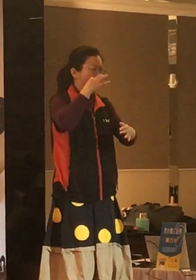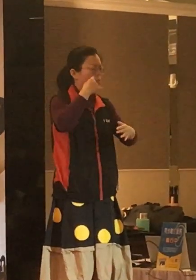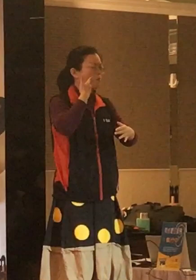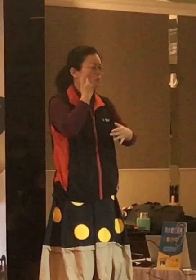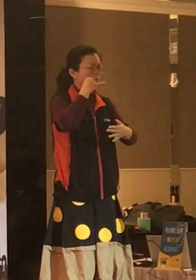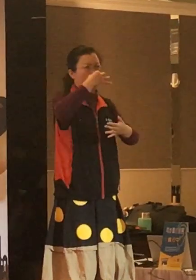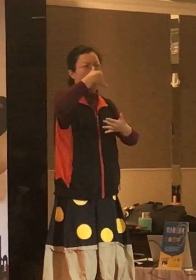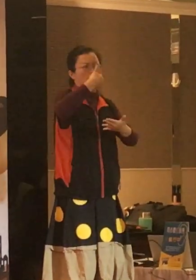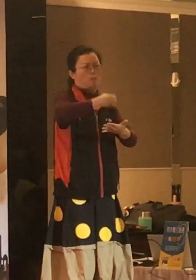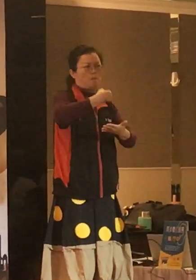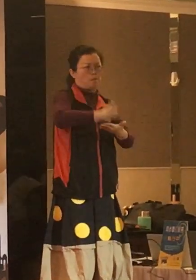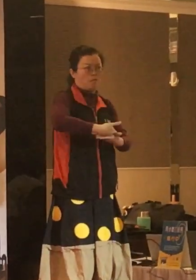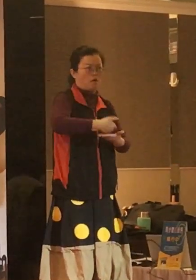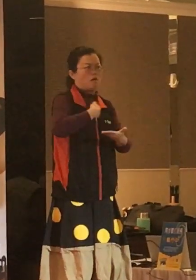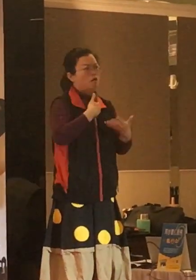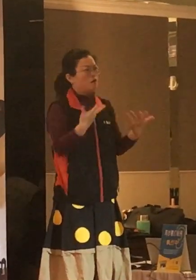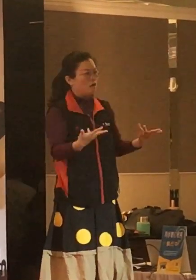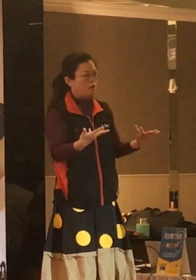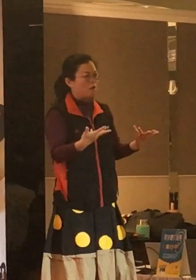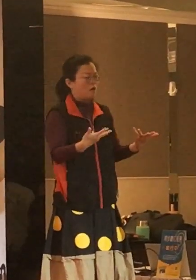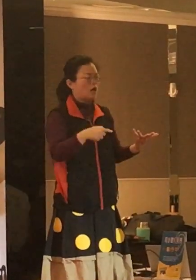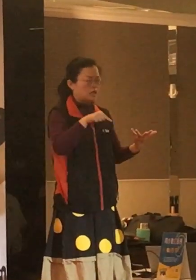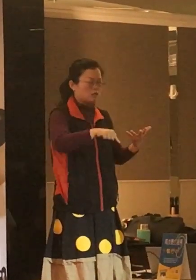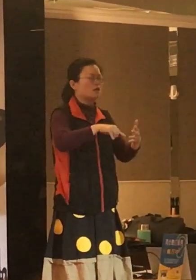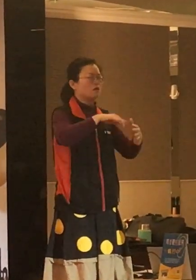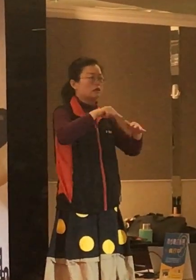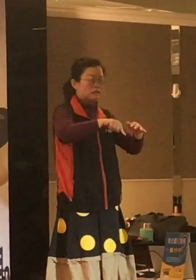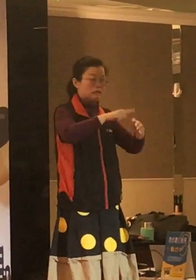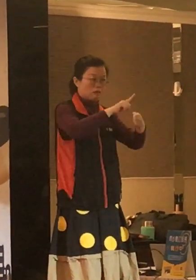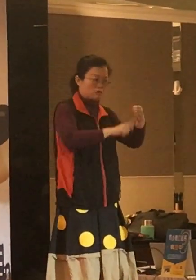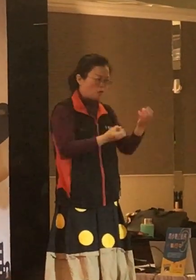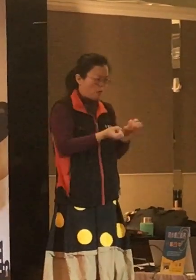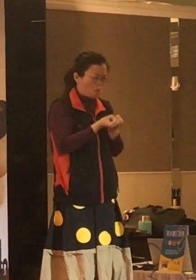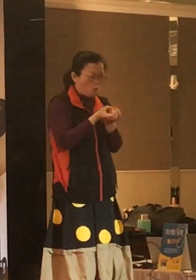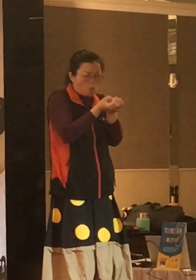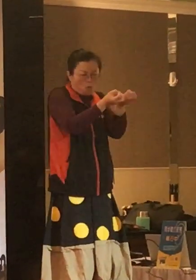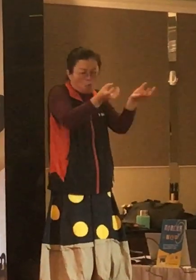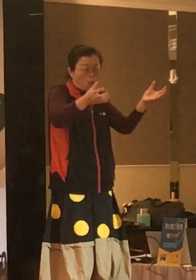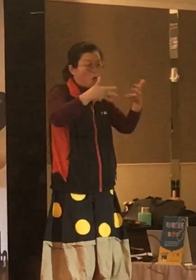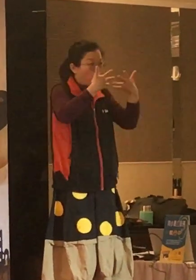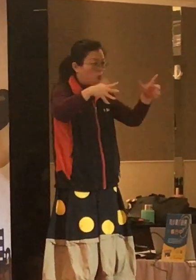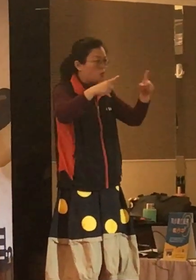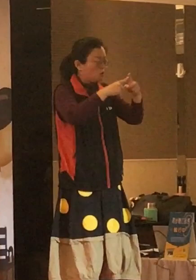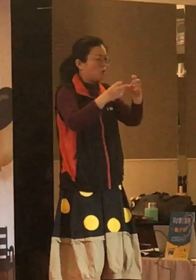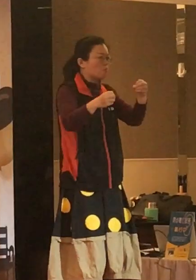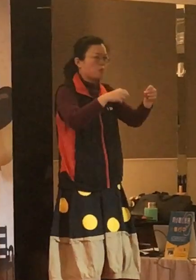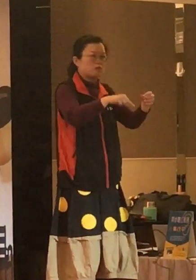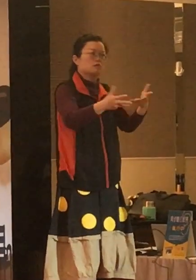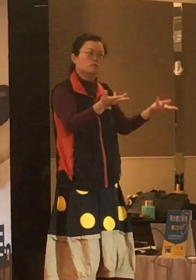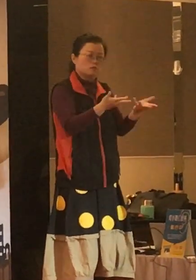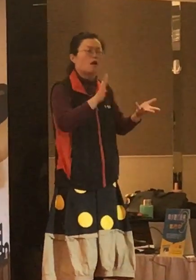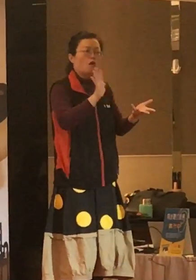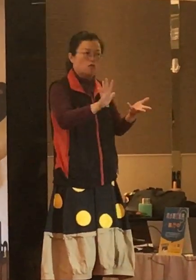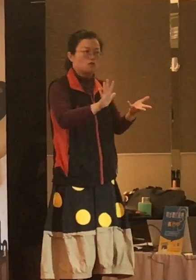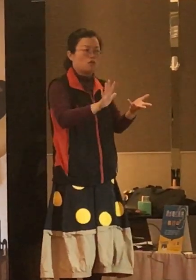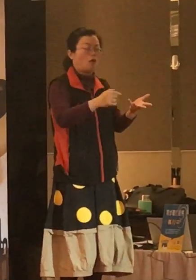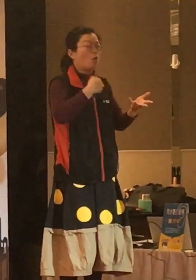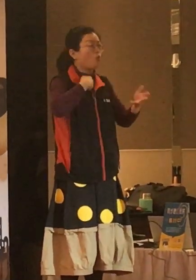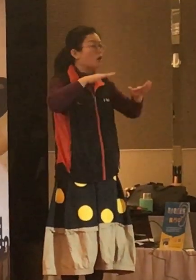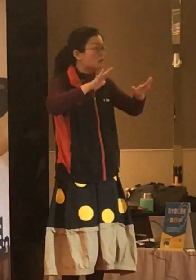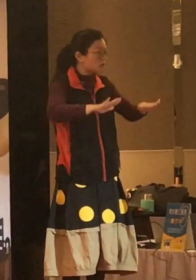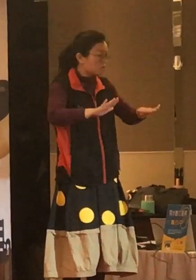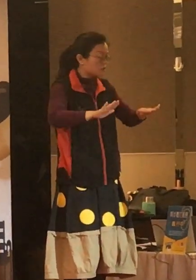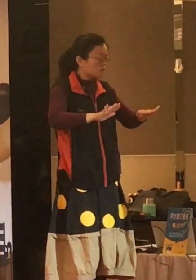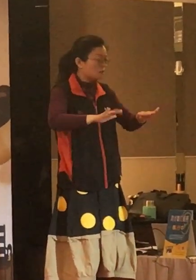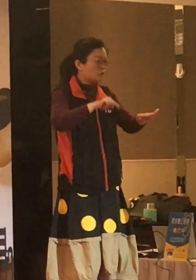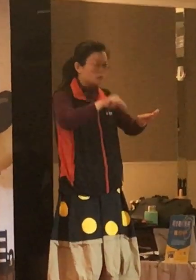哦，那我想，当然，我们希望说这一类的，也就是用这样子一个例子来告诉我